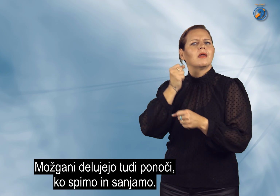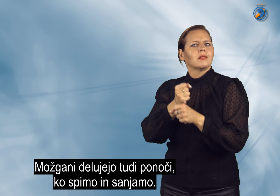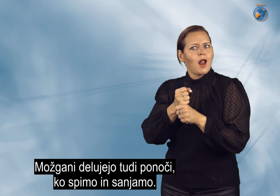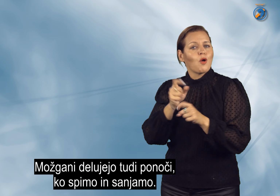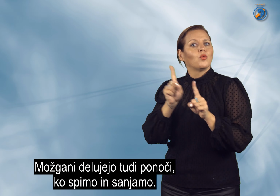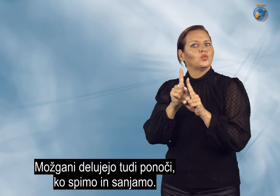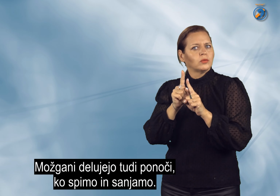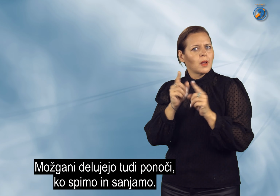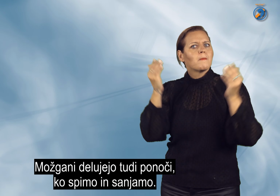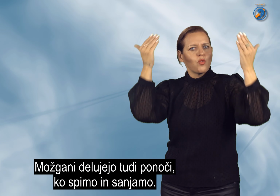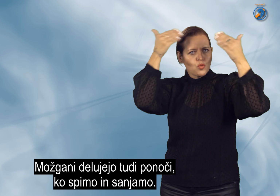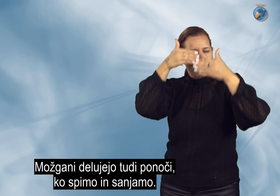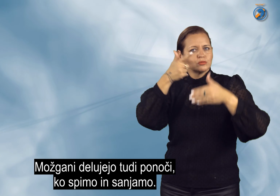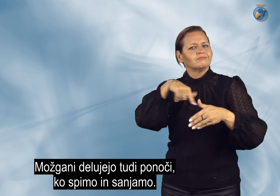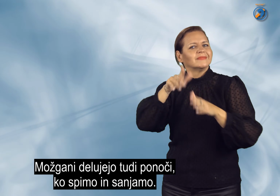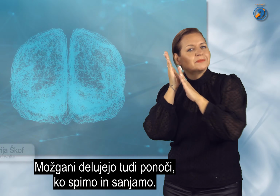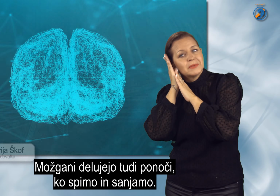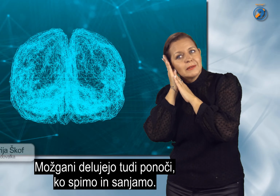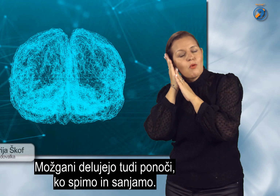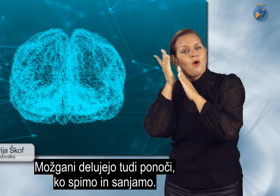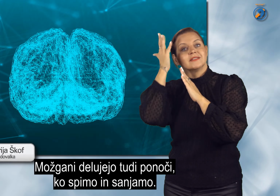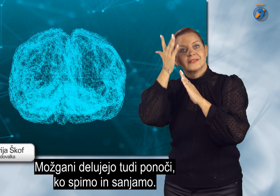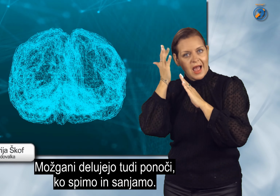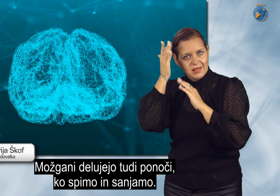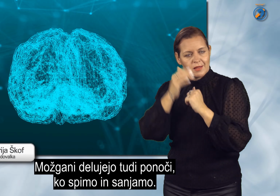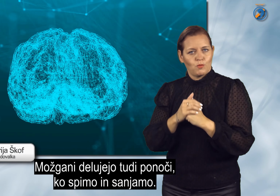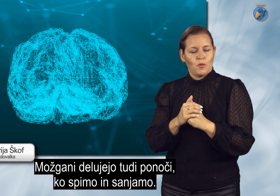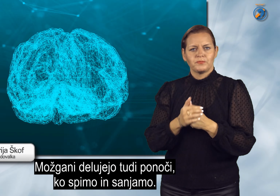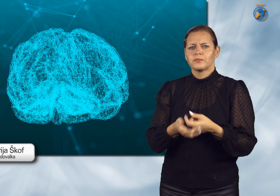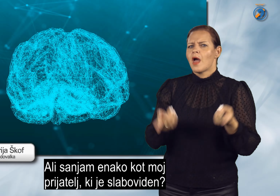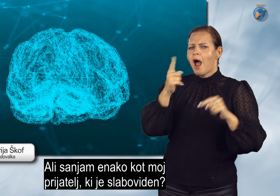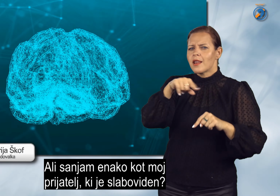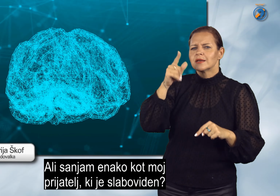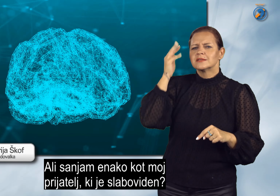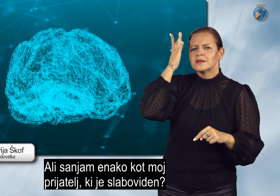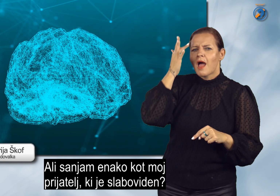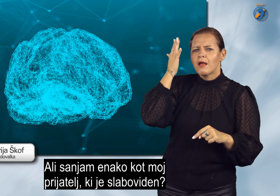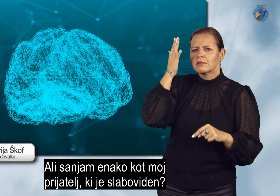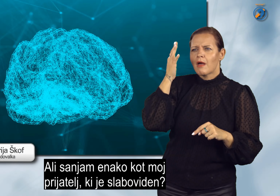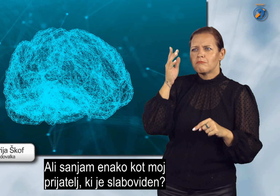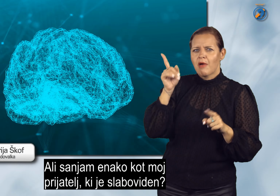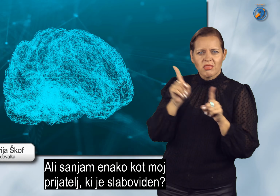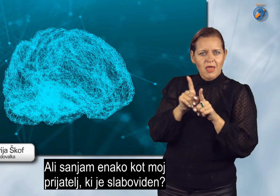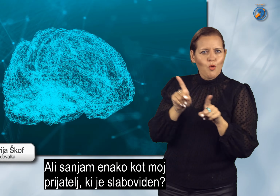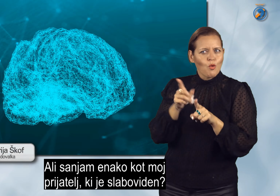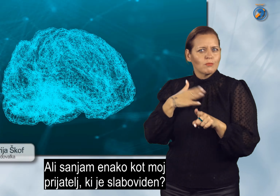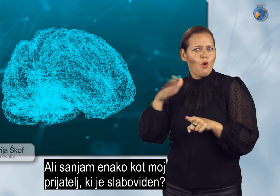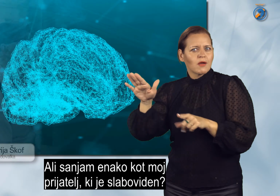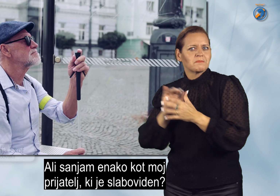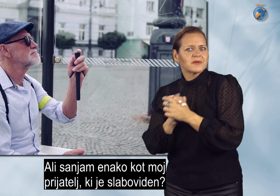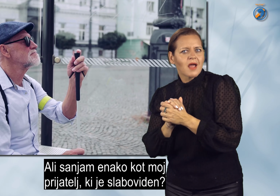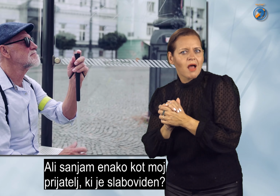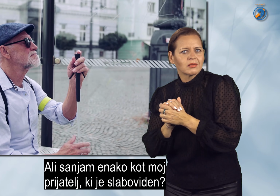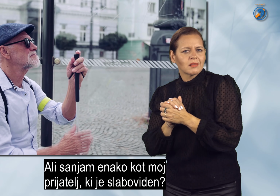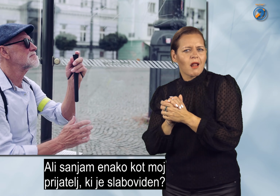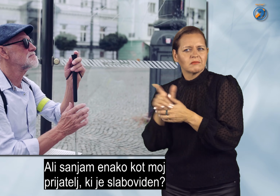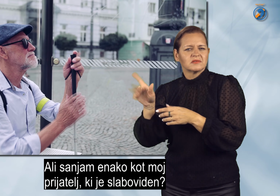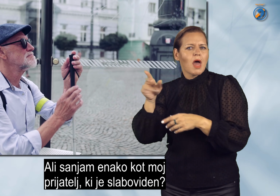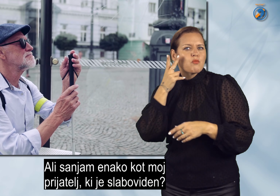Možgani delujejo tudi ponoči, ko spimo in sanjamo. Ali sanjam enako kot moj prijatelj, ki